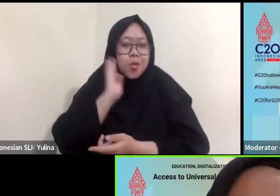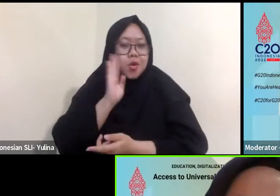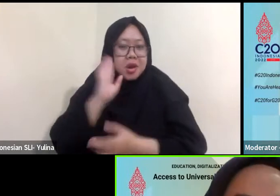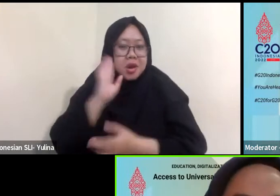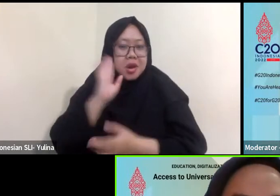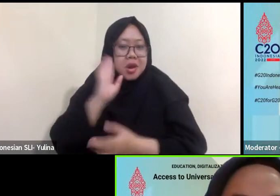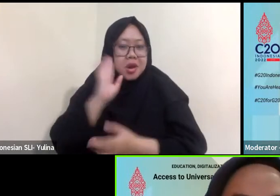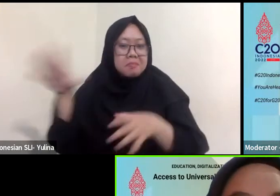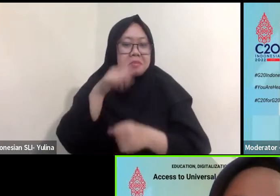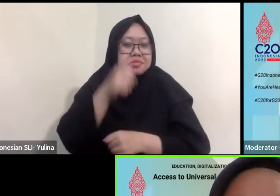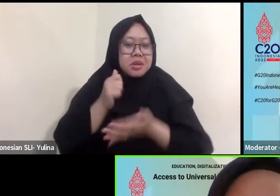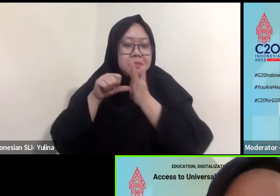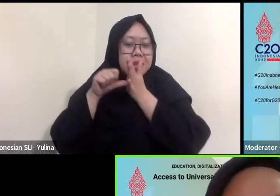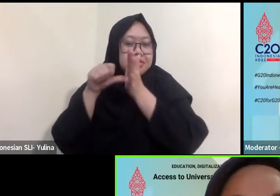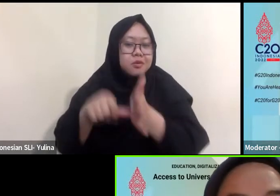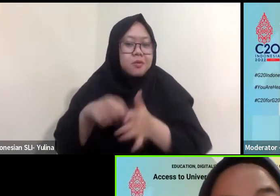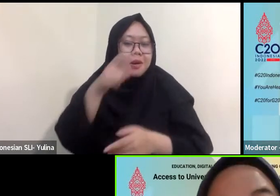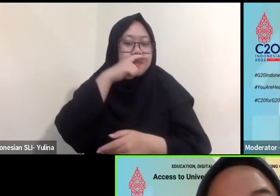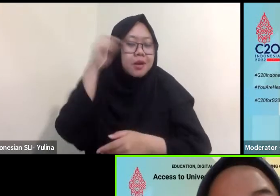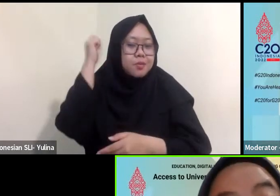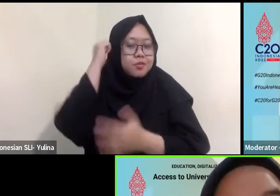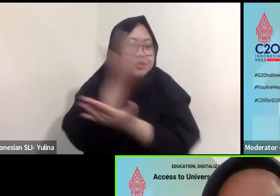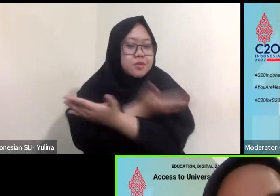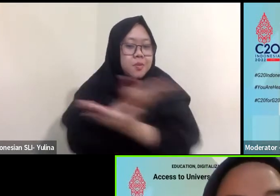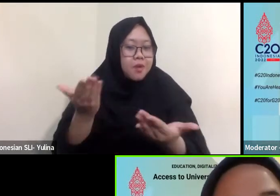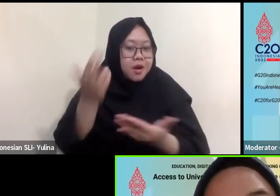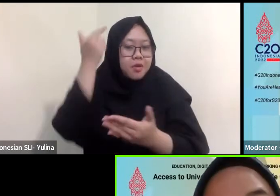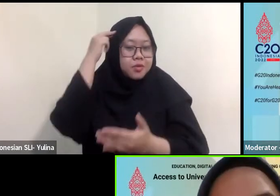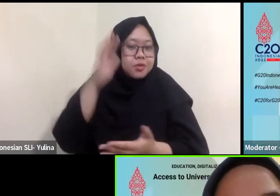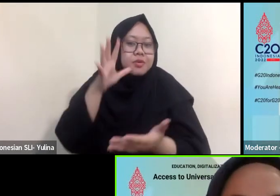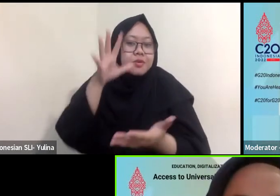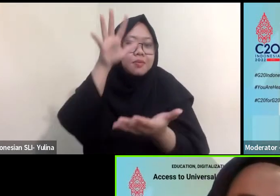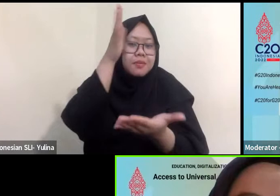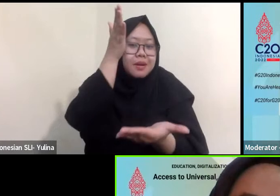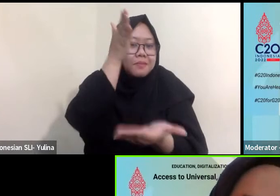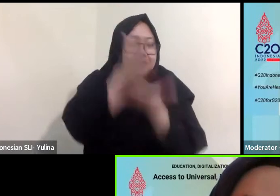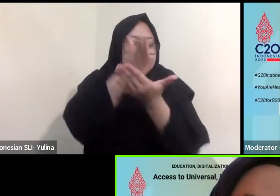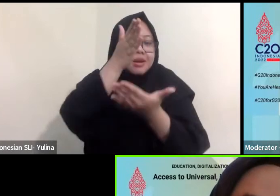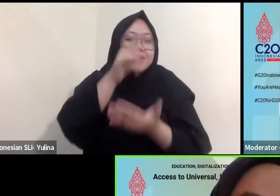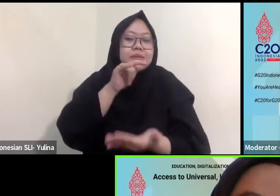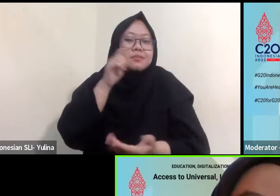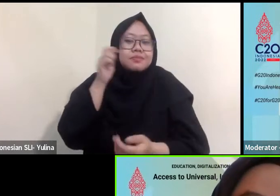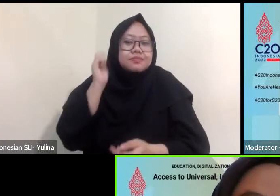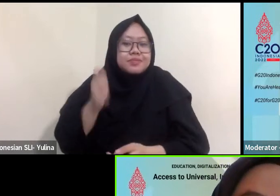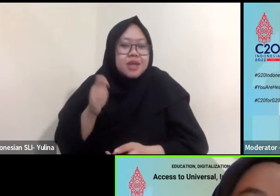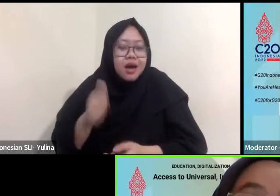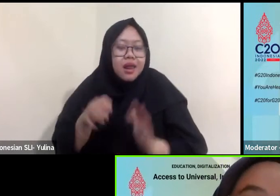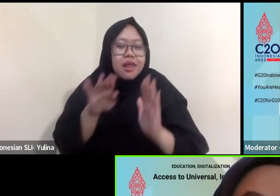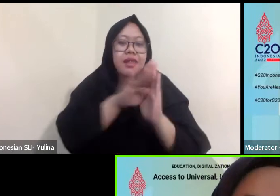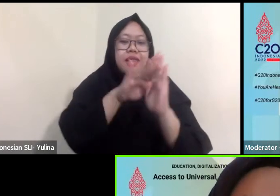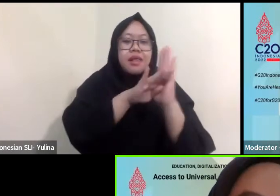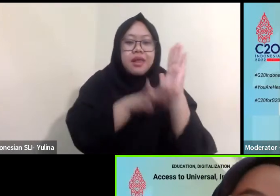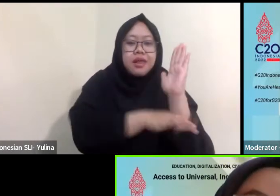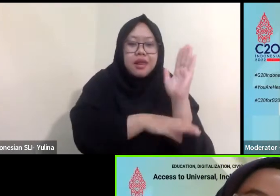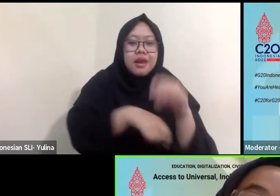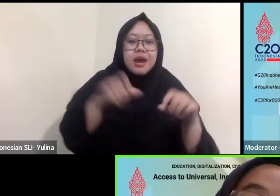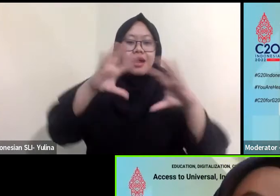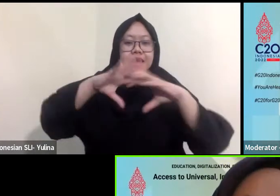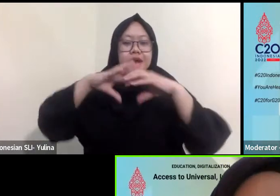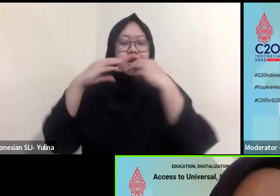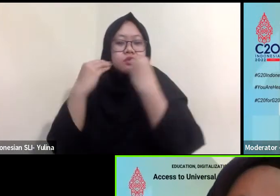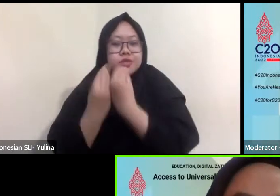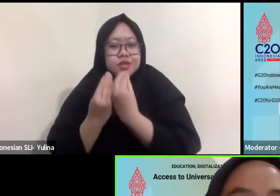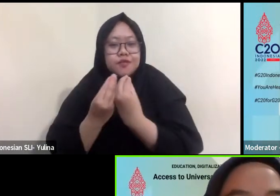bisa membantu Bapak-Ibu sekalian dalam pengambilan keputusan, pengambilan kebijakan yang lebih inklusif, yang